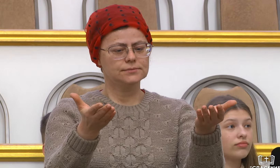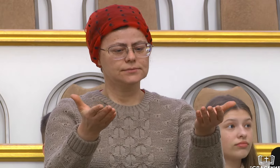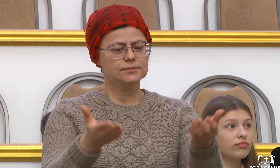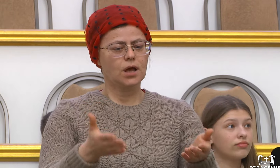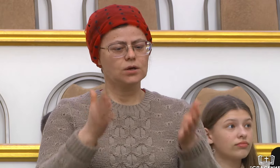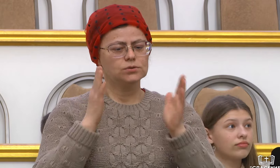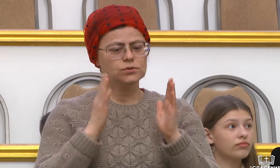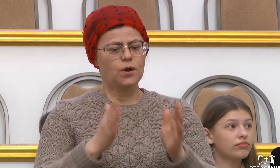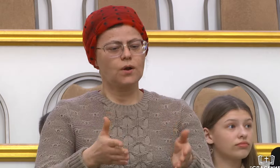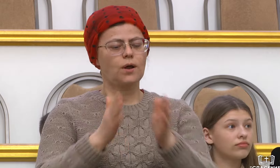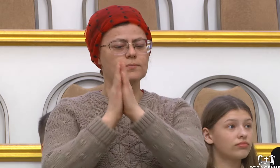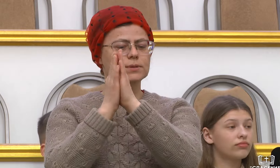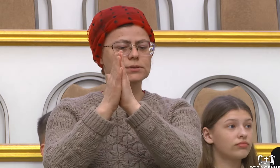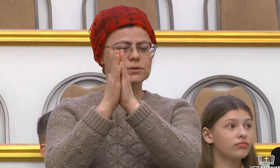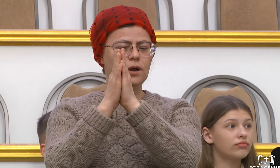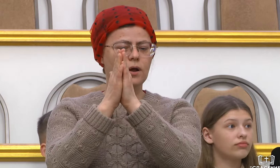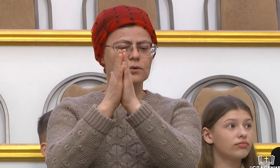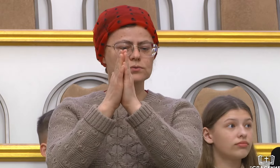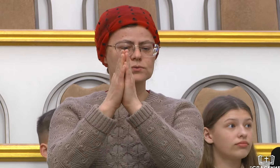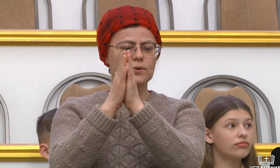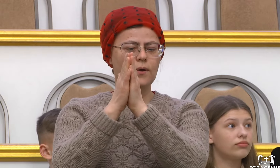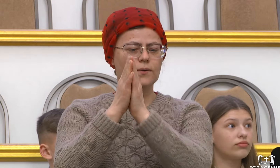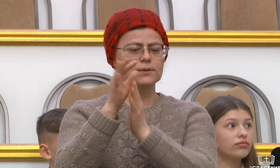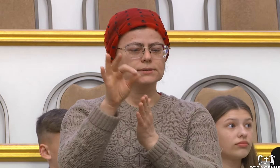Только попрошу, и ты